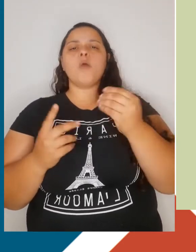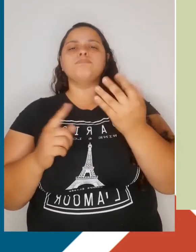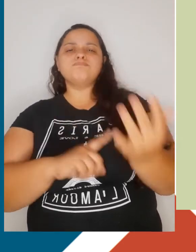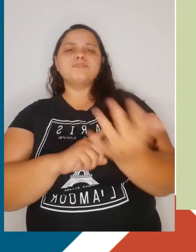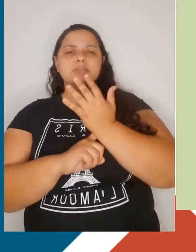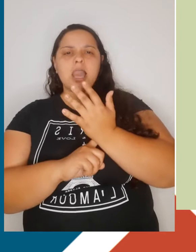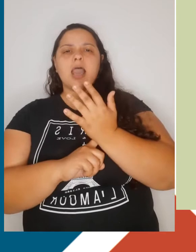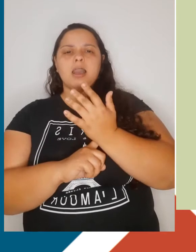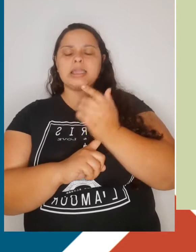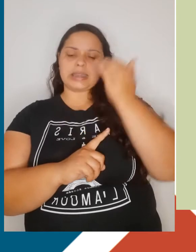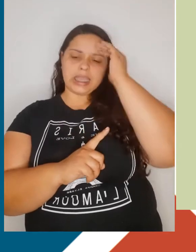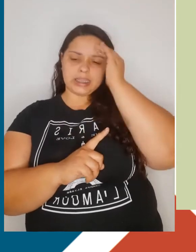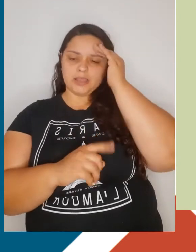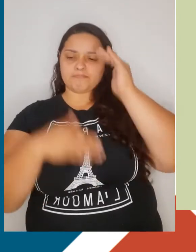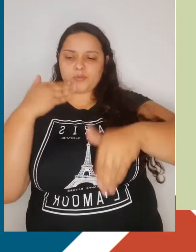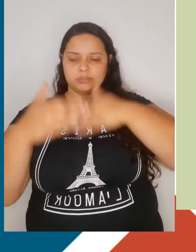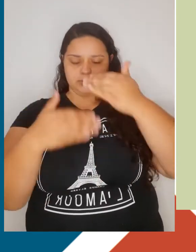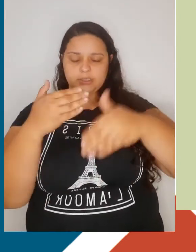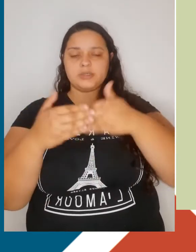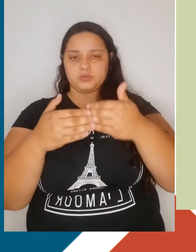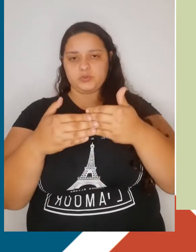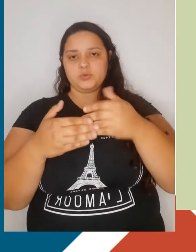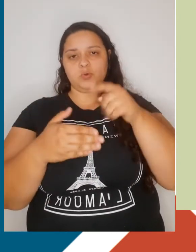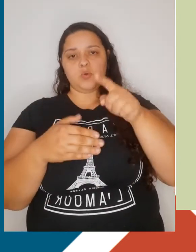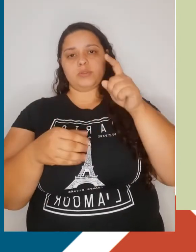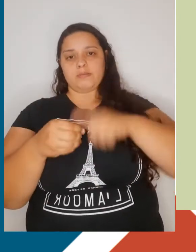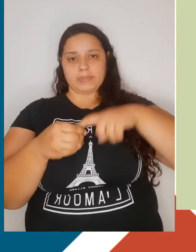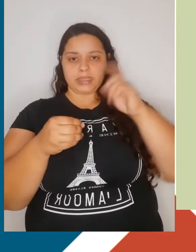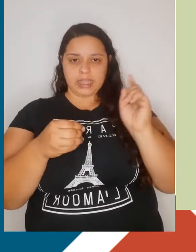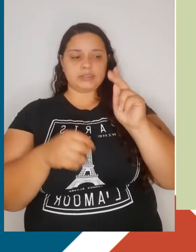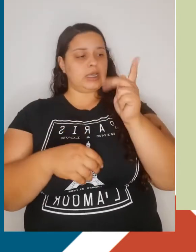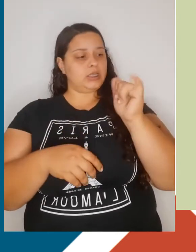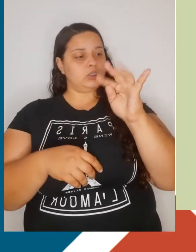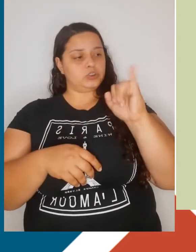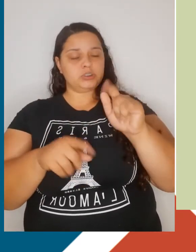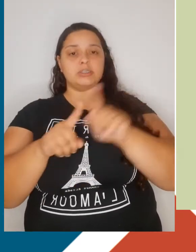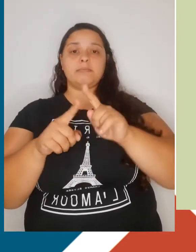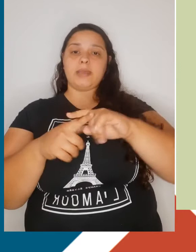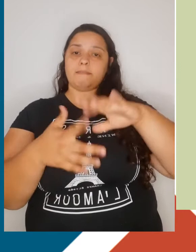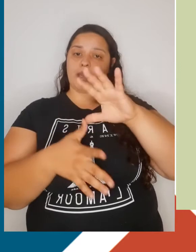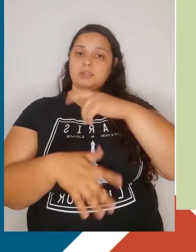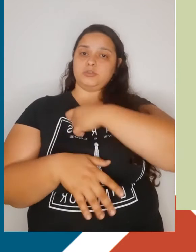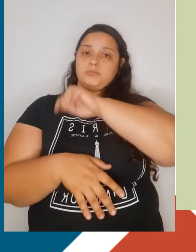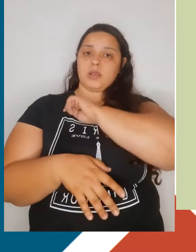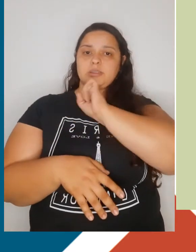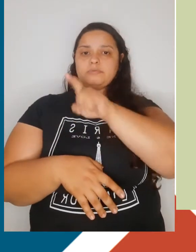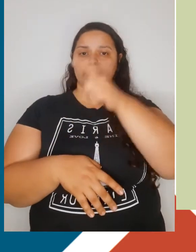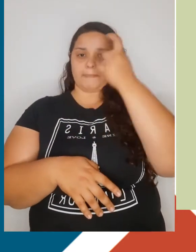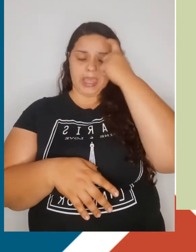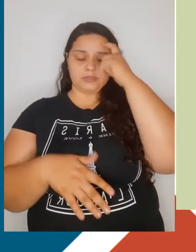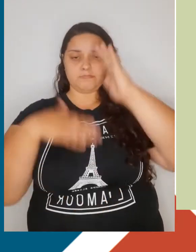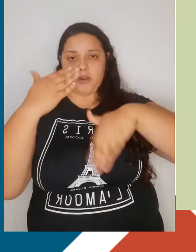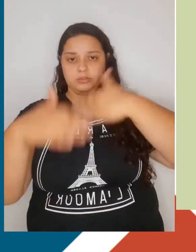essas pessoas podem nos ajudar a entender os processos de independência do Haiti e da América Espanhola? Quando